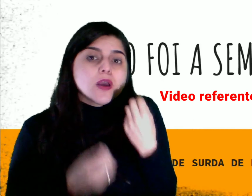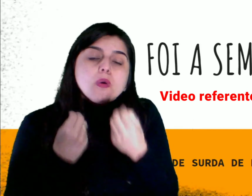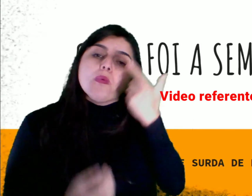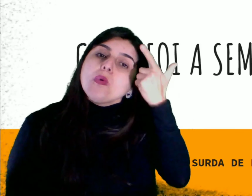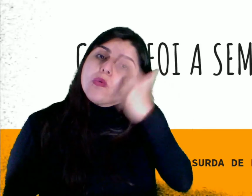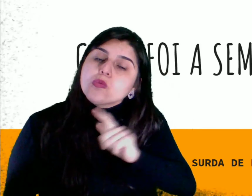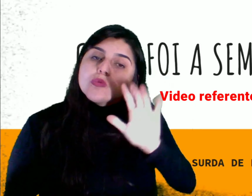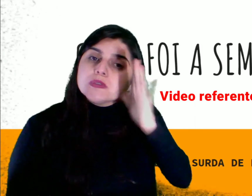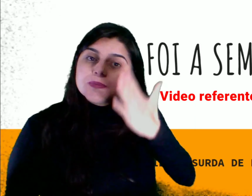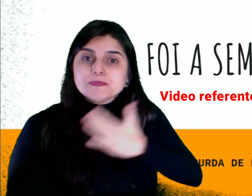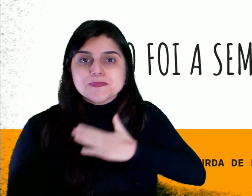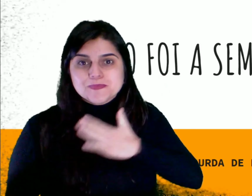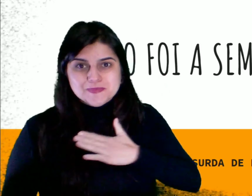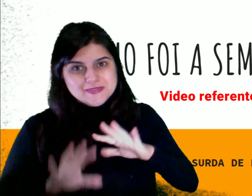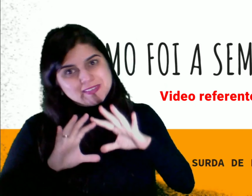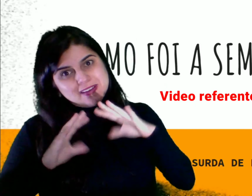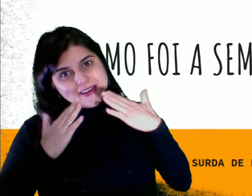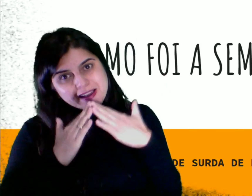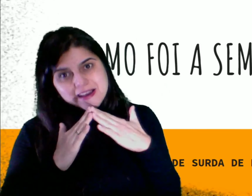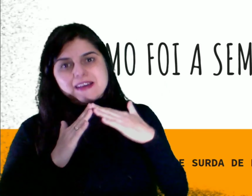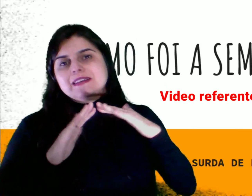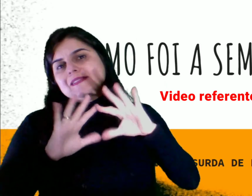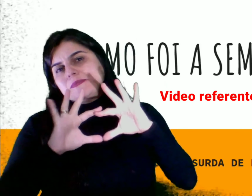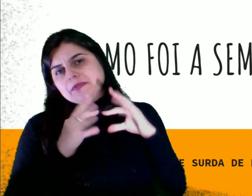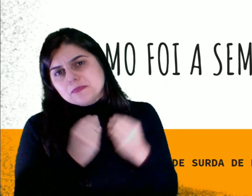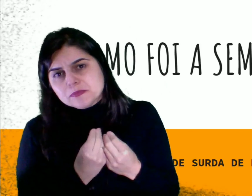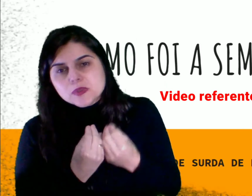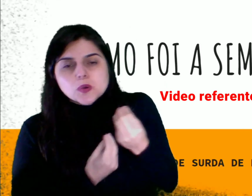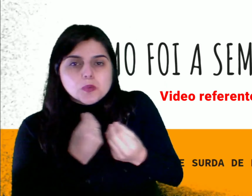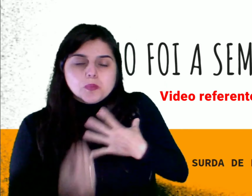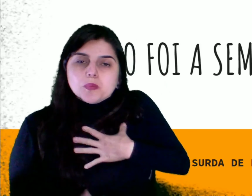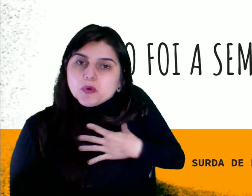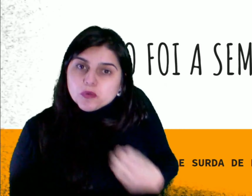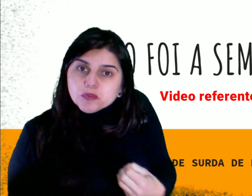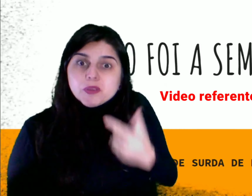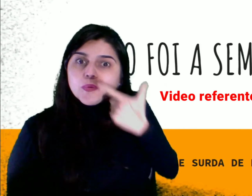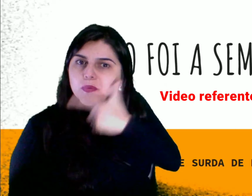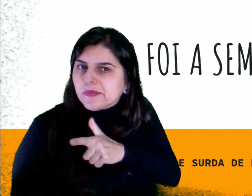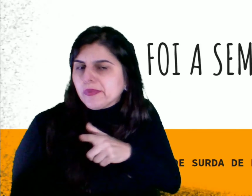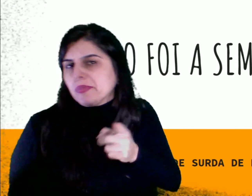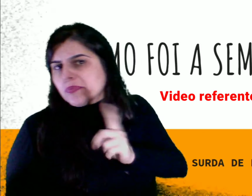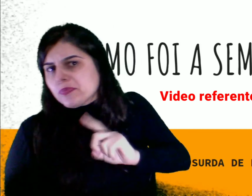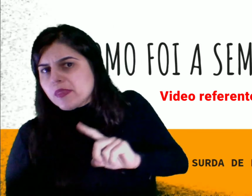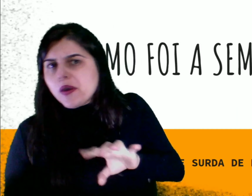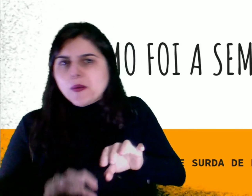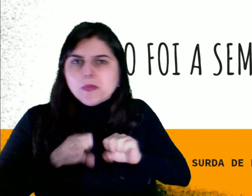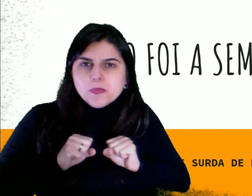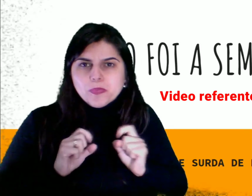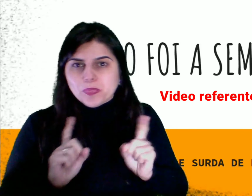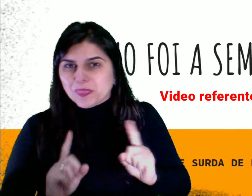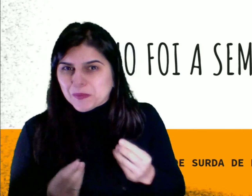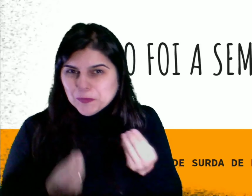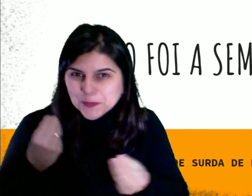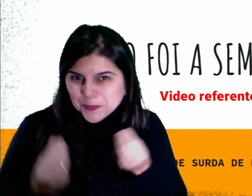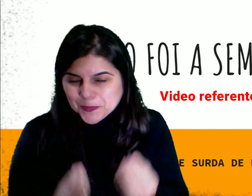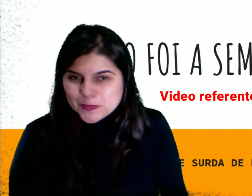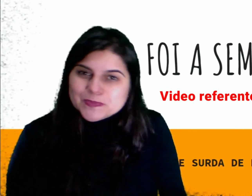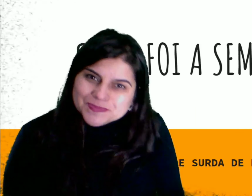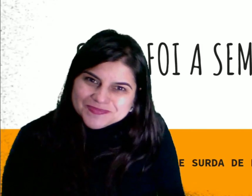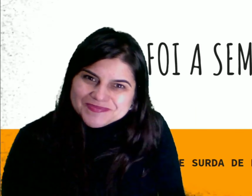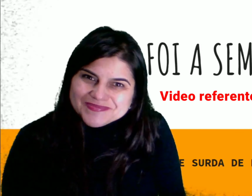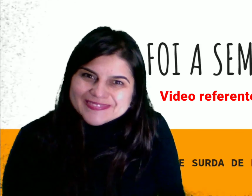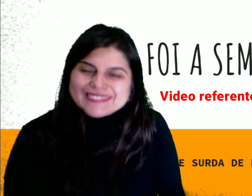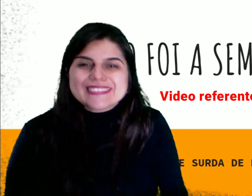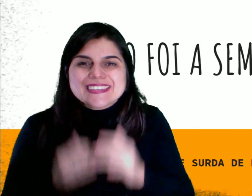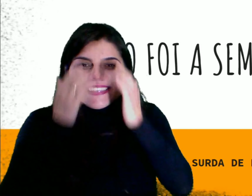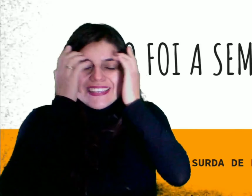contar para mim como foi para vocês, como foi a minha experiência, né? De segunda a sexta-feira, aqui em casa, junto com a minha família. Se